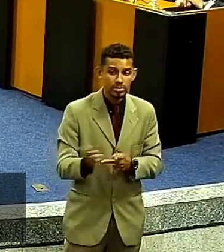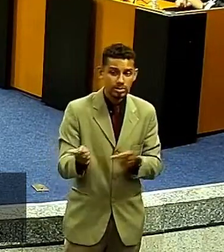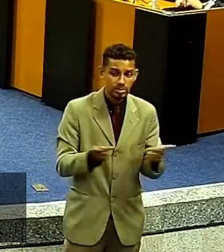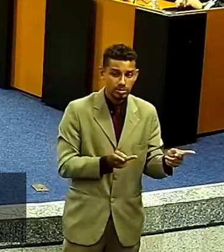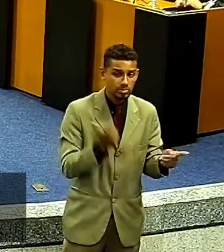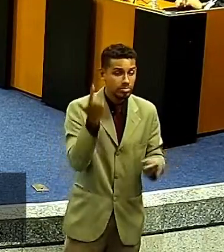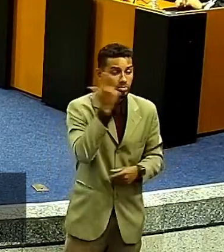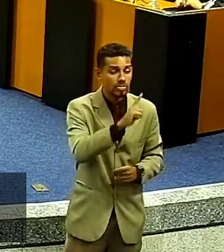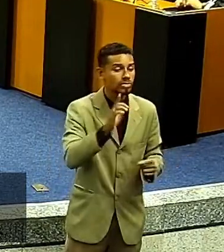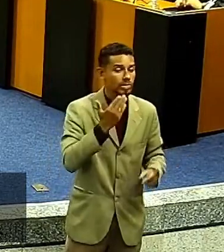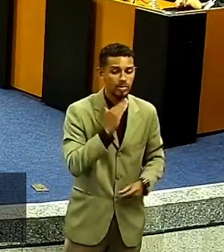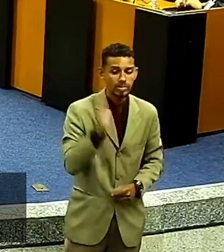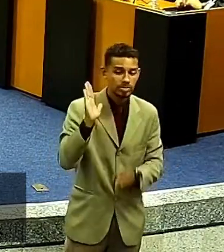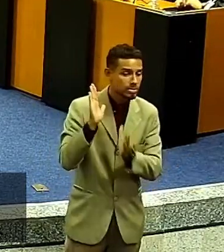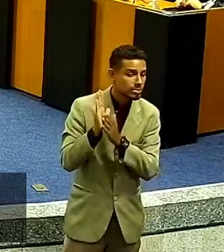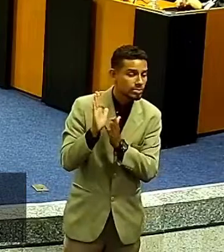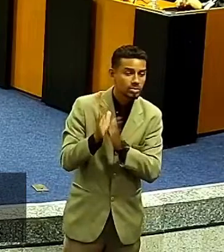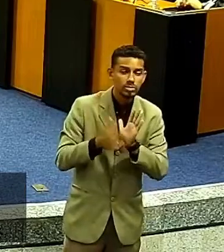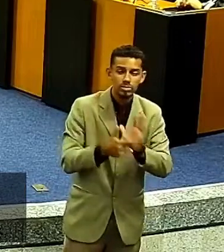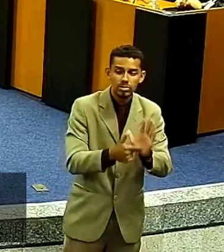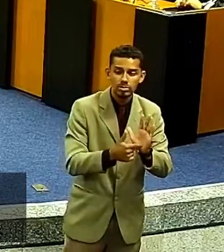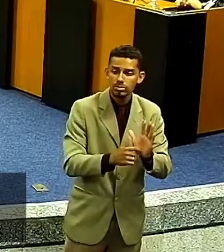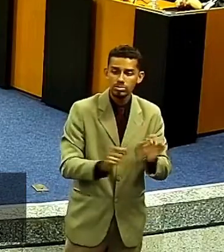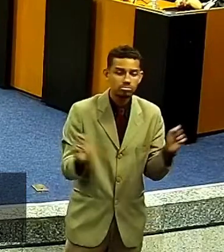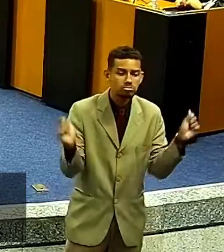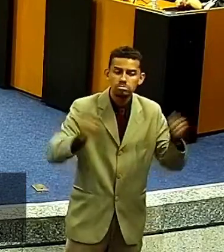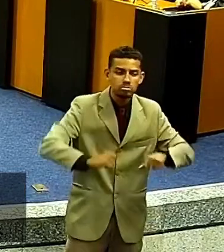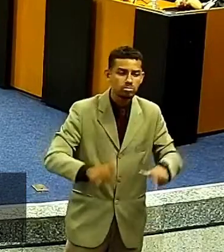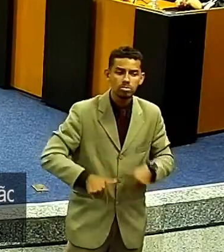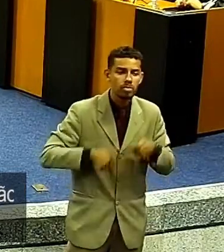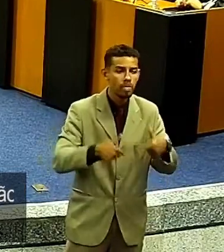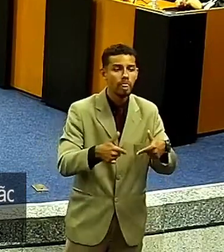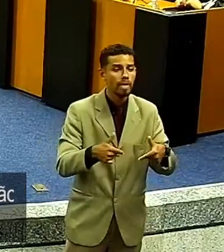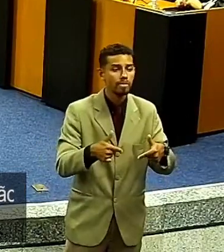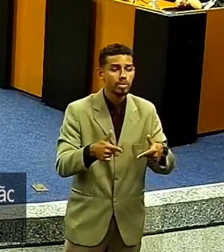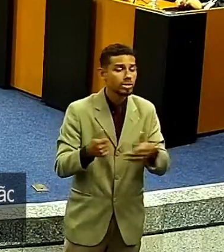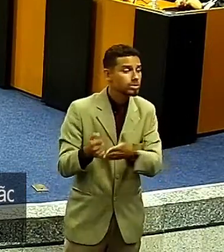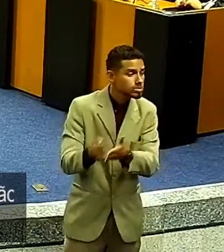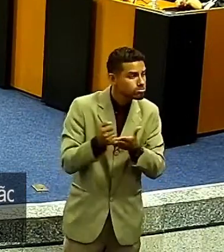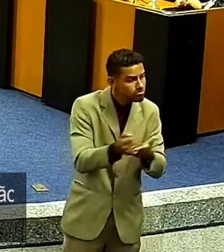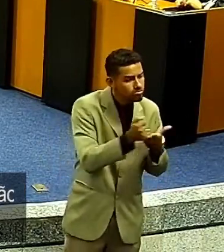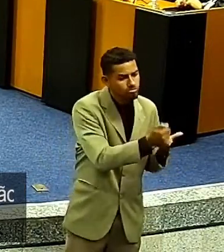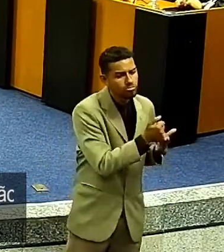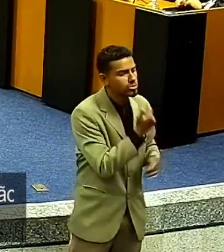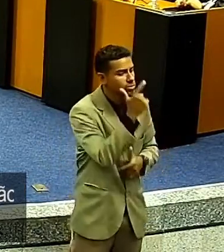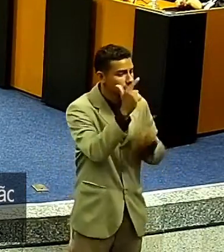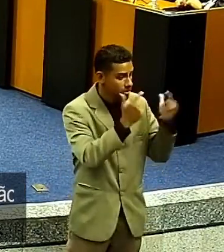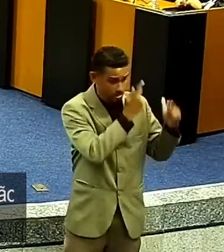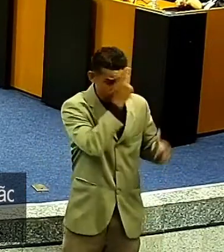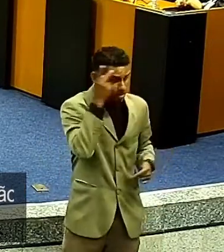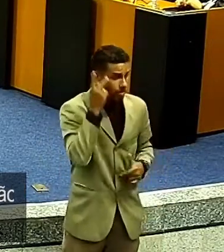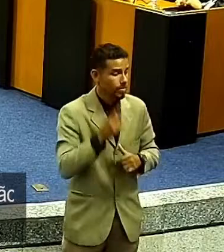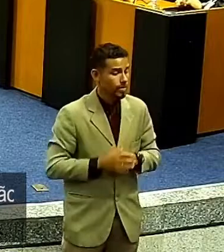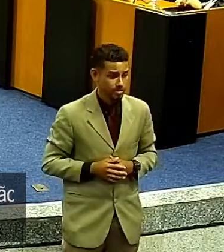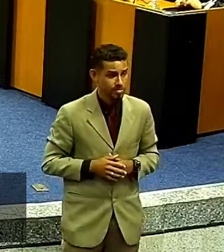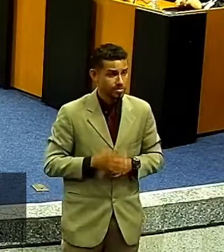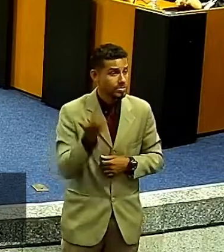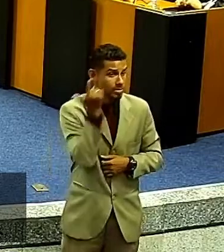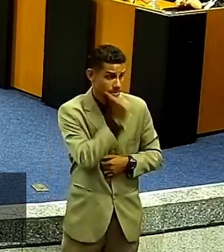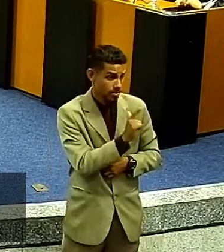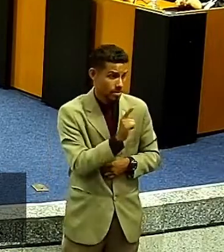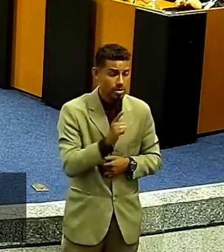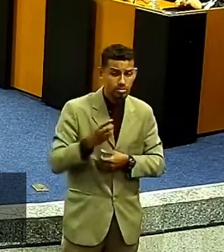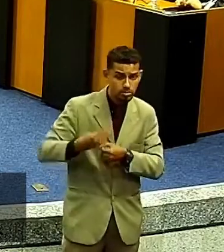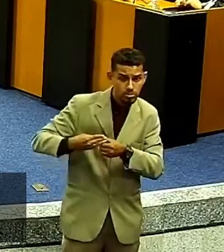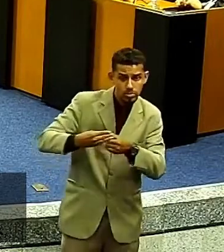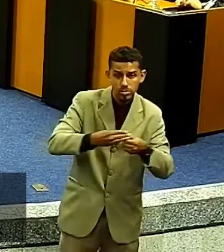propósito de mostrar que não é possível fazermos nada sem a colaboração de outras pessoas notadamente uma eleição